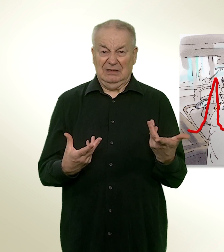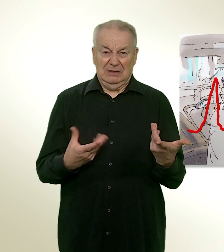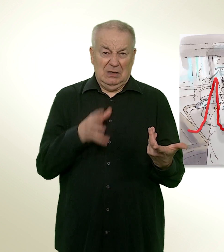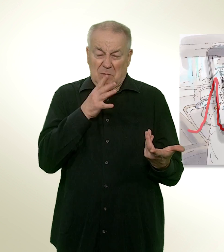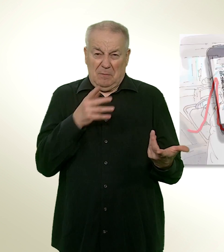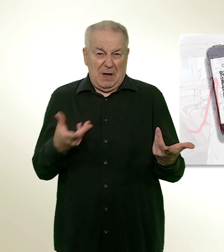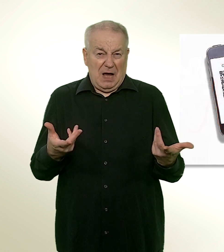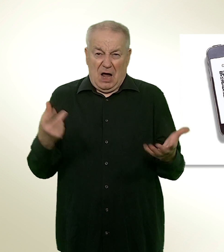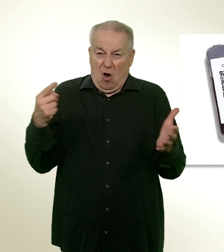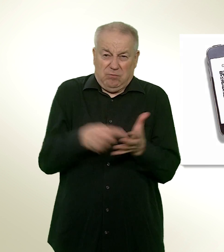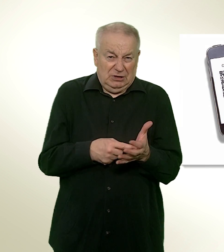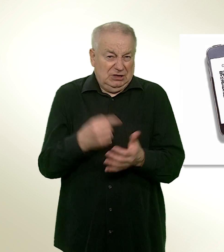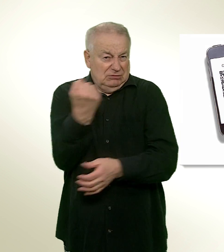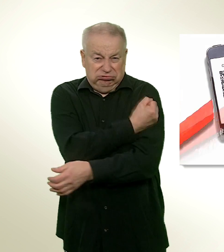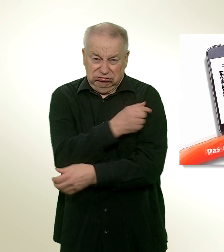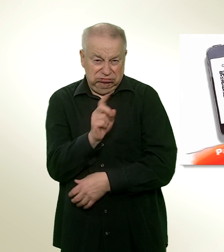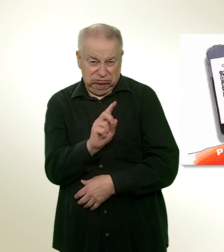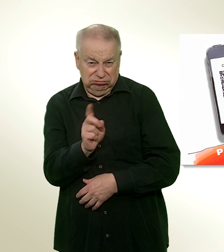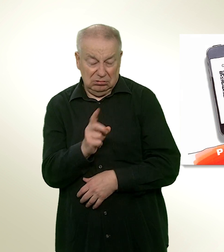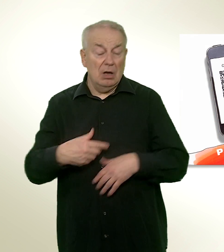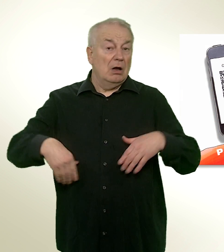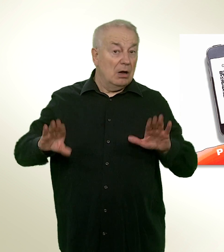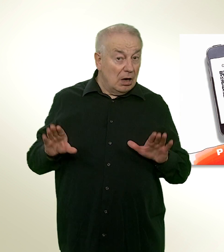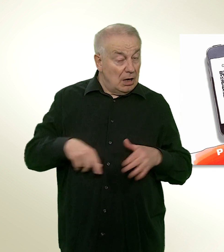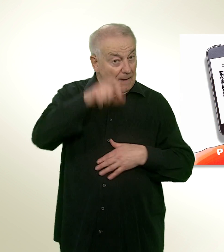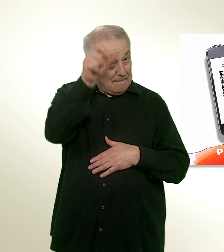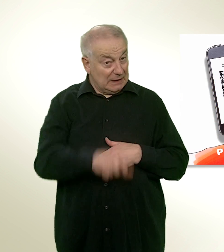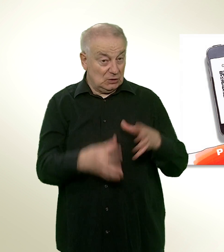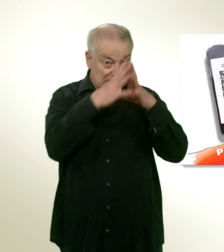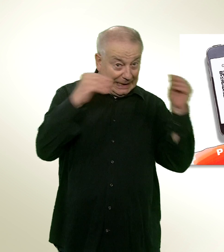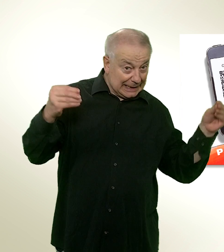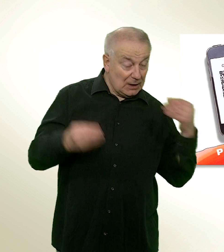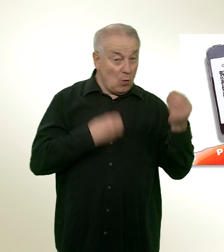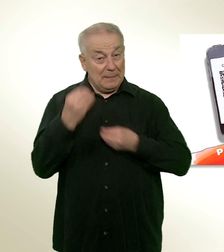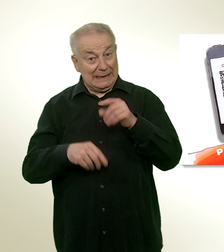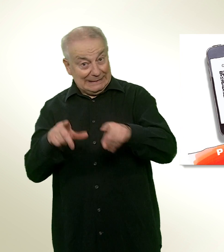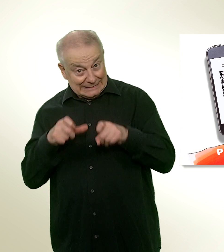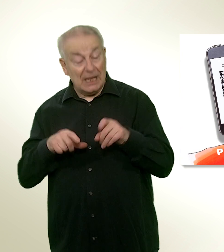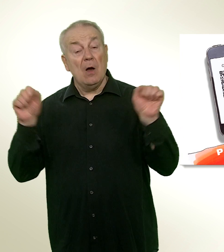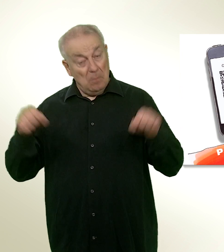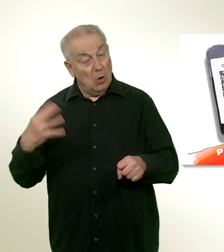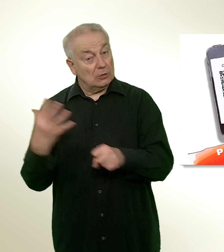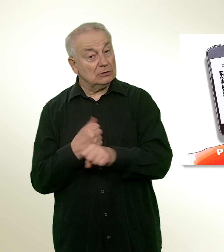d'une obligation de se faire vacciner, étant donné que les personnes guéries ou testées peuvent aussi obtenir le certificat